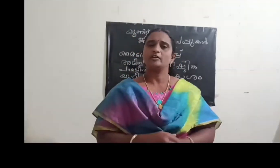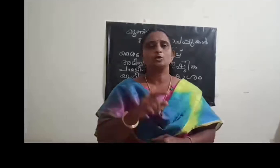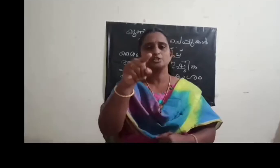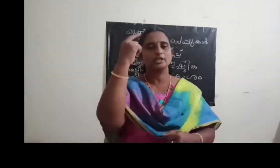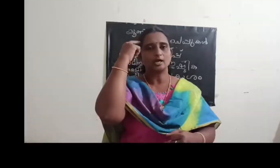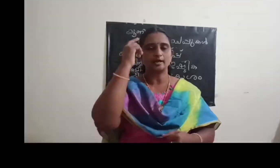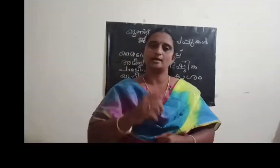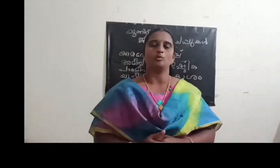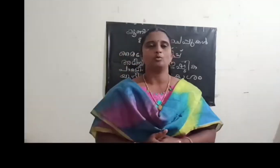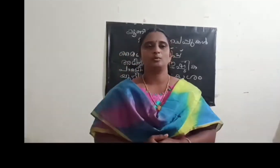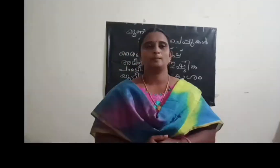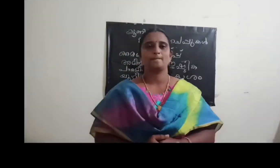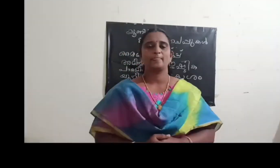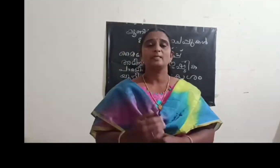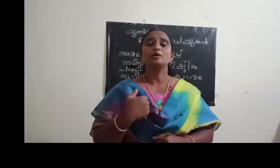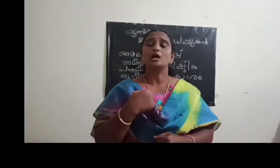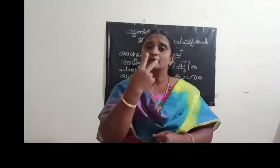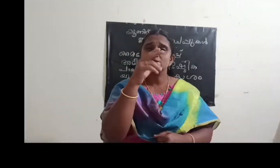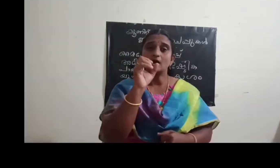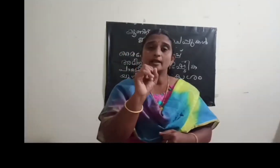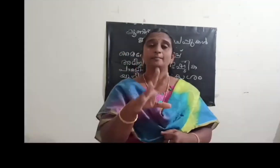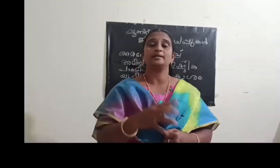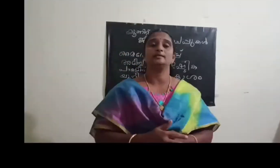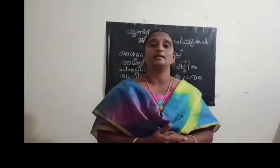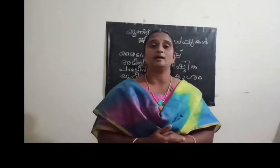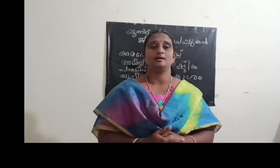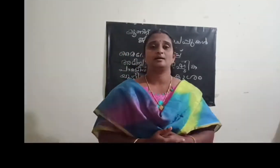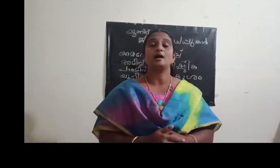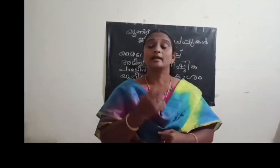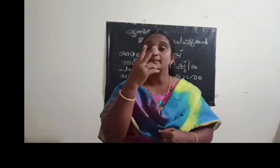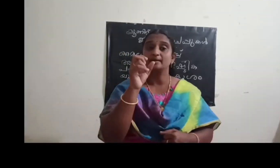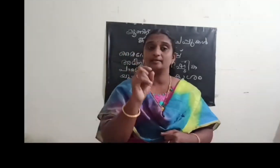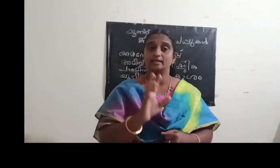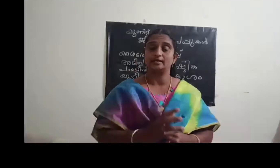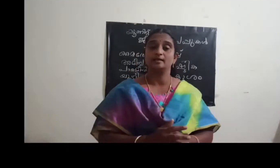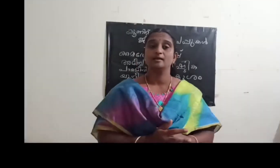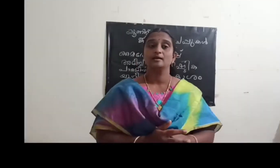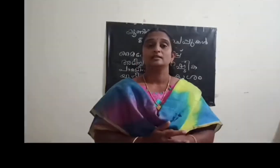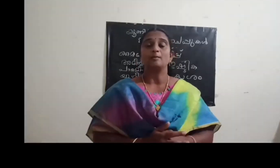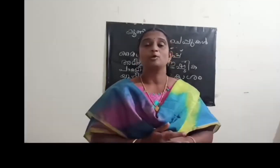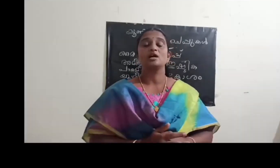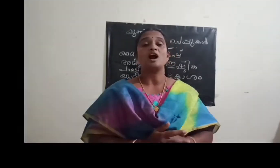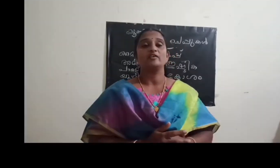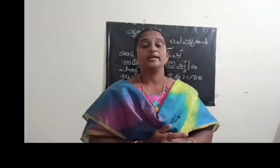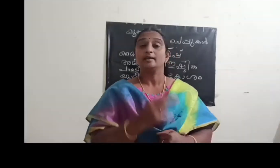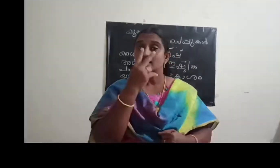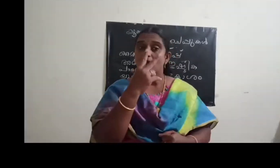അവയെക്കുറിച്ച് നിങ്ങൾക്കറിയാമോ? നമുക്ക് കണ്ണു വെച്ച് കാണാൻ പറ്റത്തില്ല. കാണാൻ പറ്റത്തില്ലെങ്കിൽ നമുക്ക് അവയെ